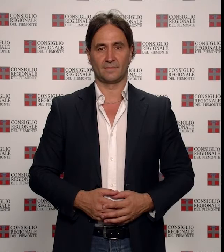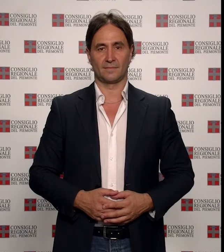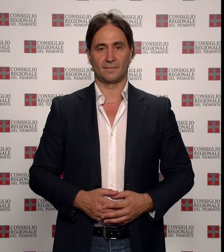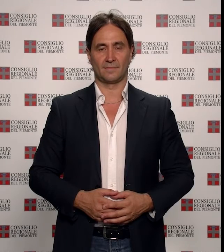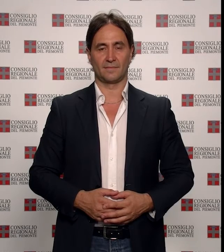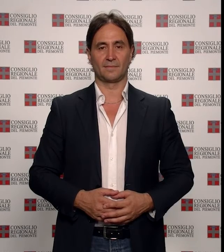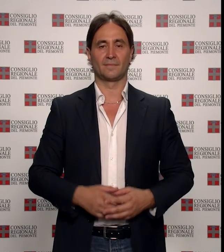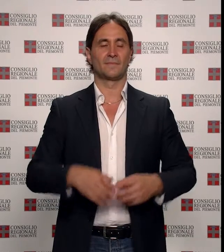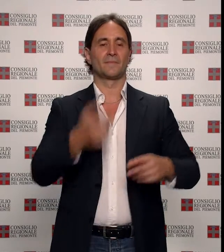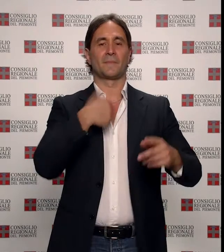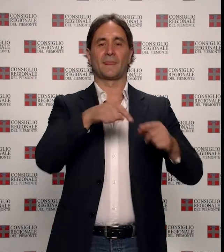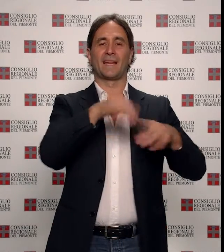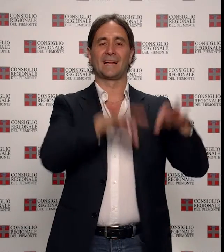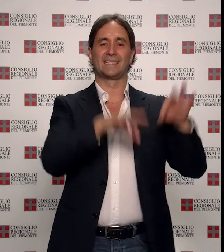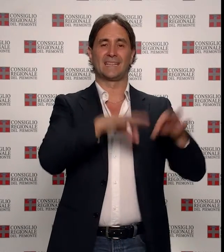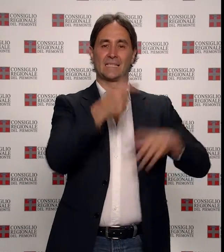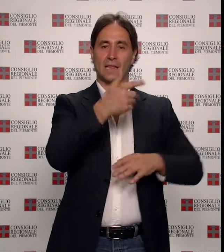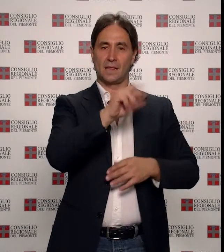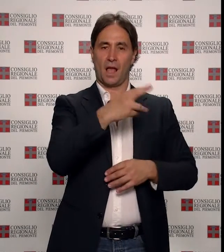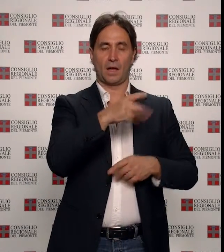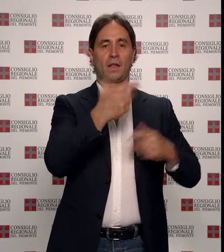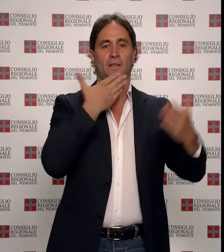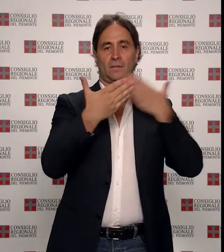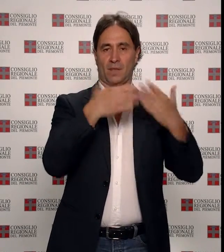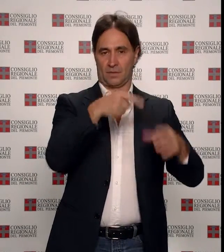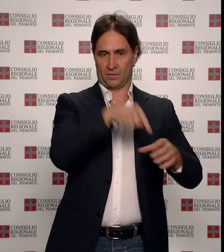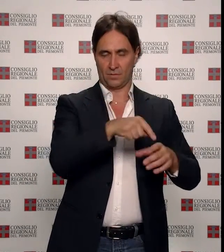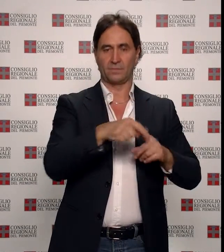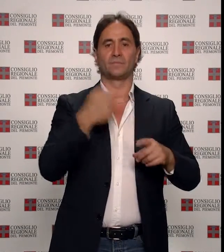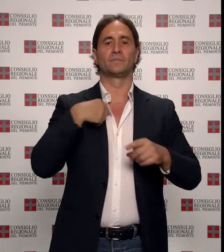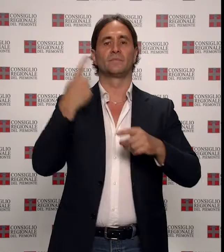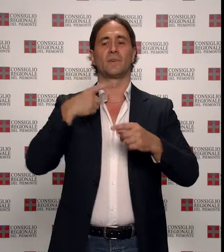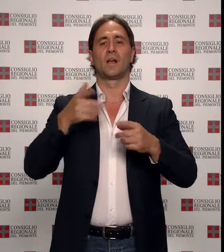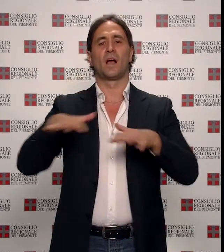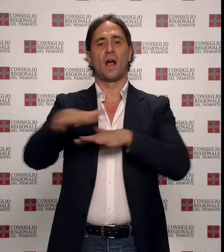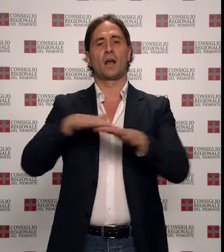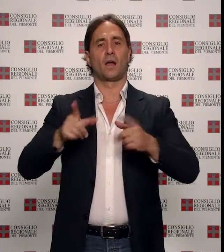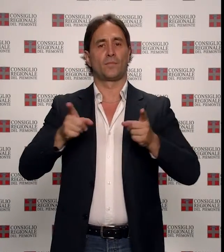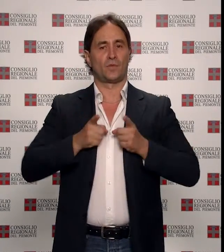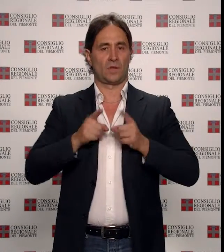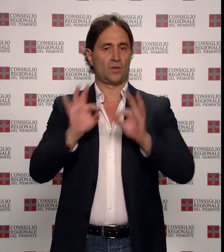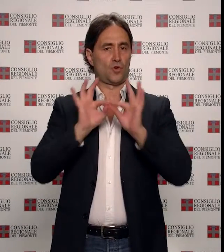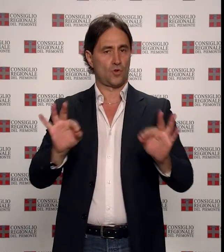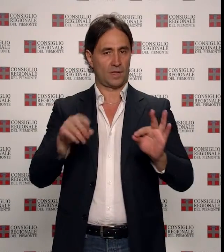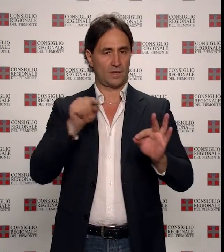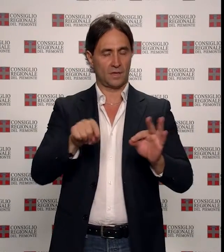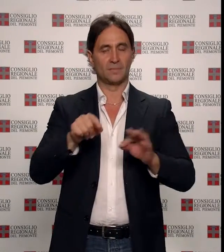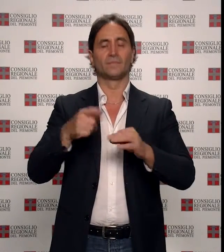Dibattito sulla sentenza del TAR. Riordino delle aree protette. Revisione dell'assistenza